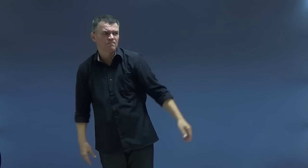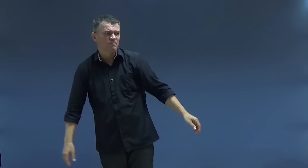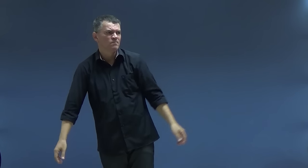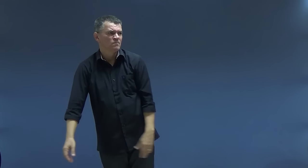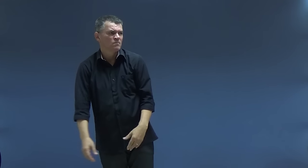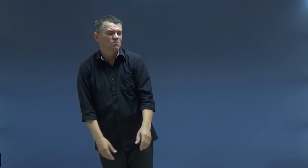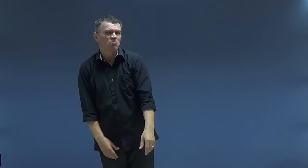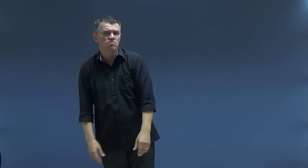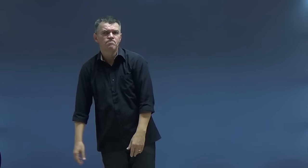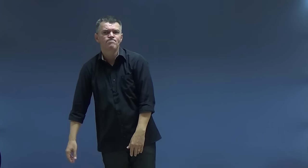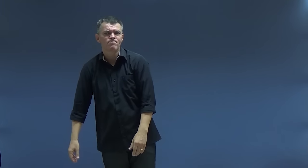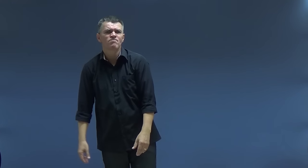aqui na frente.